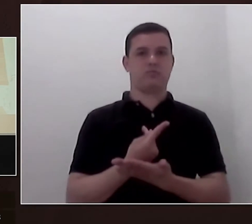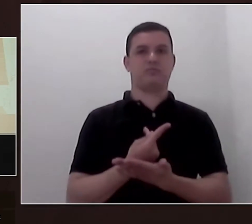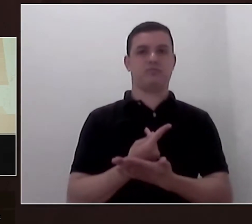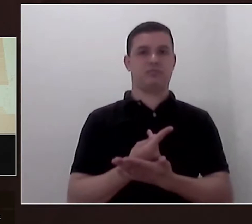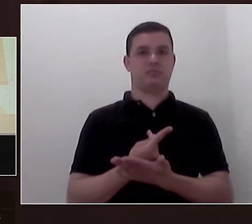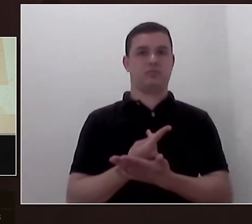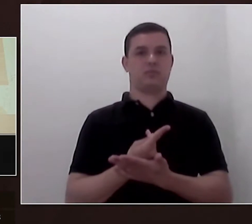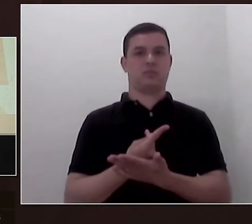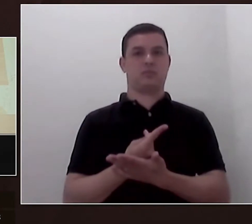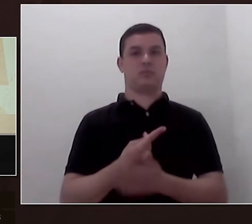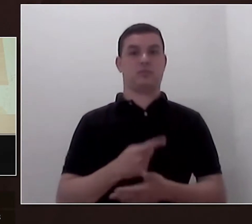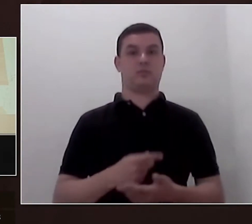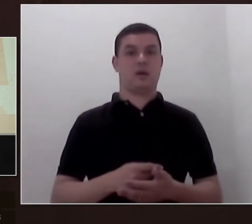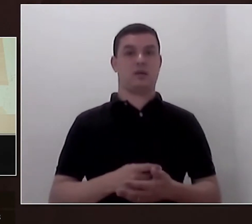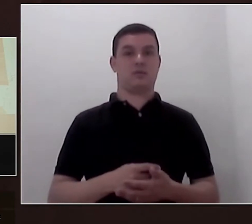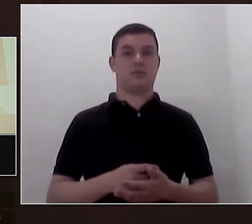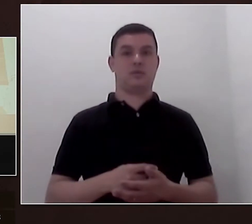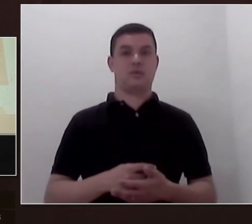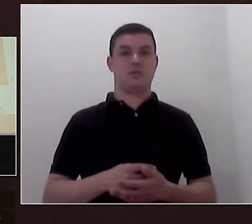a magia, né,